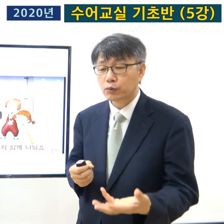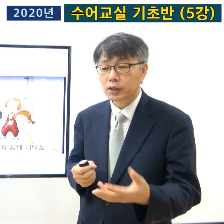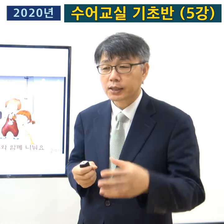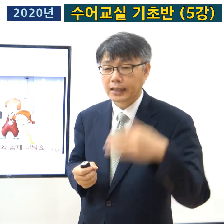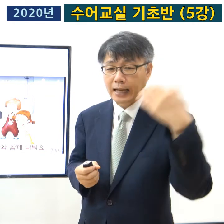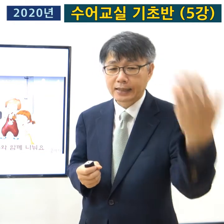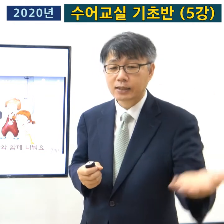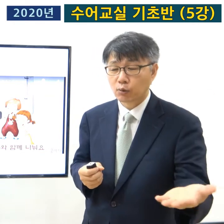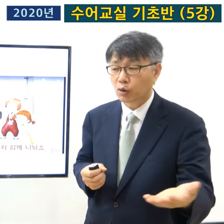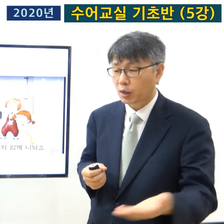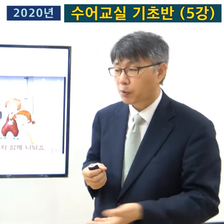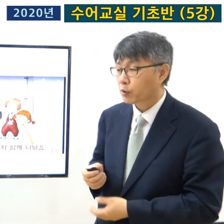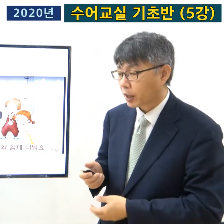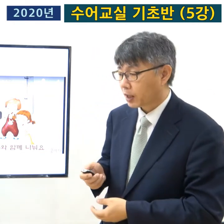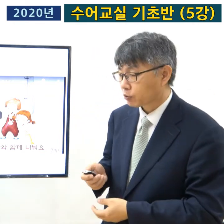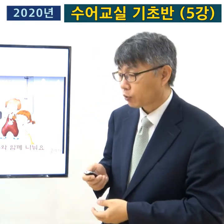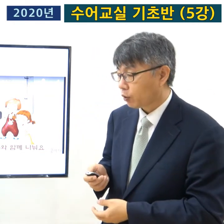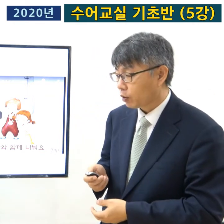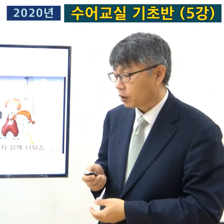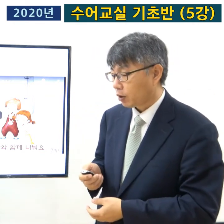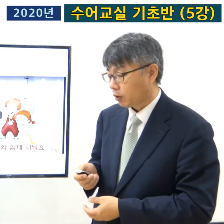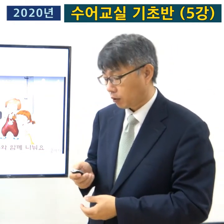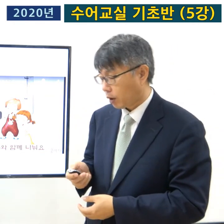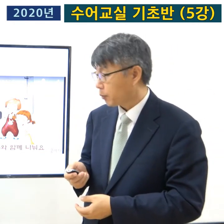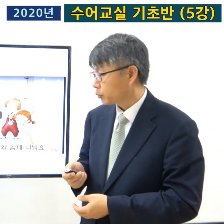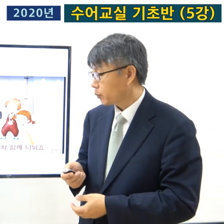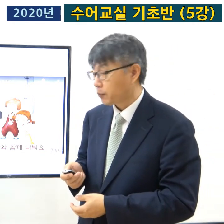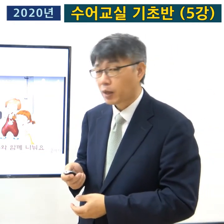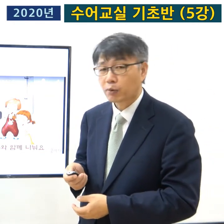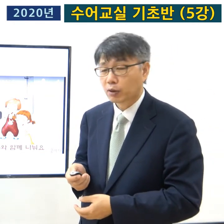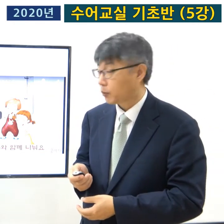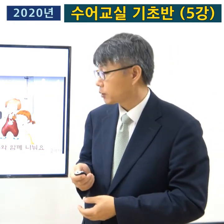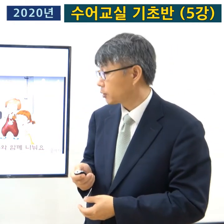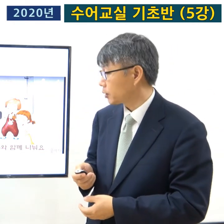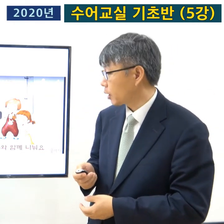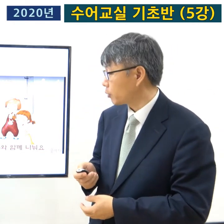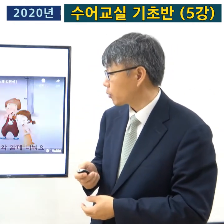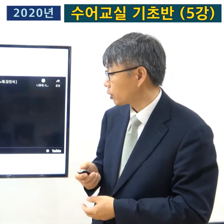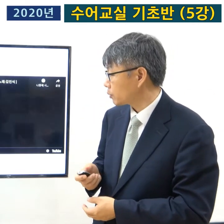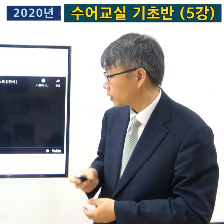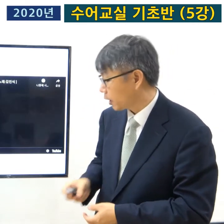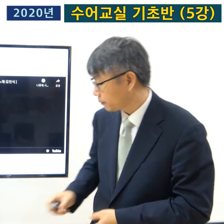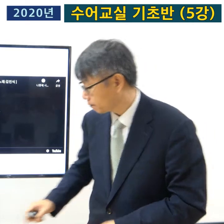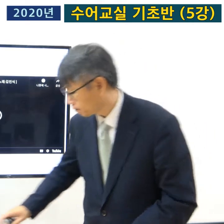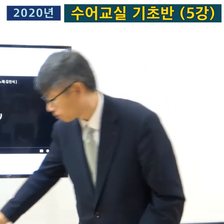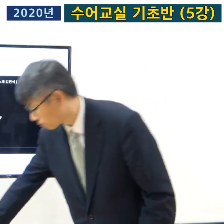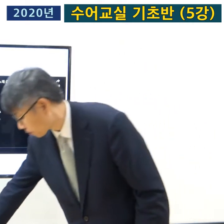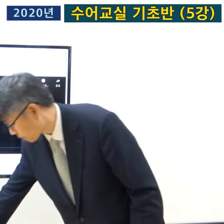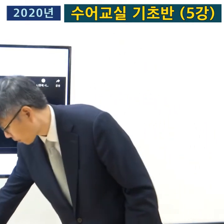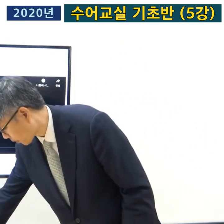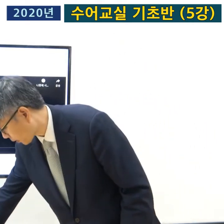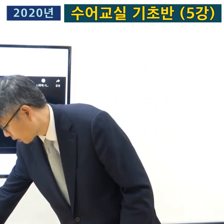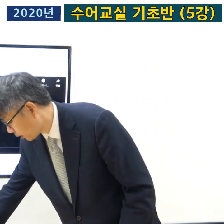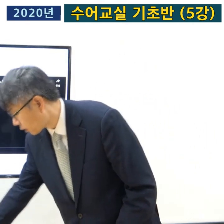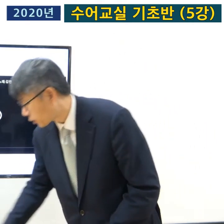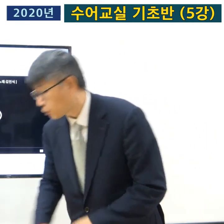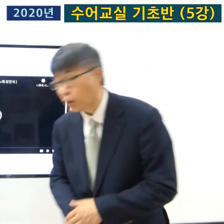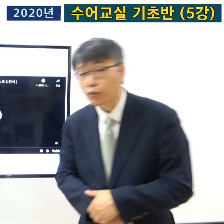주를 그냥 당신으로 표현해가지고 한번 해보자고 말씀을 드렸는데 한번 해보겠습니다. 좀 여유가